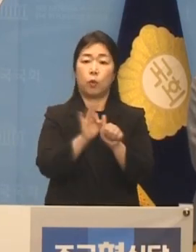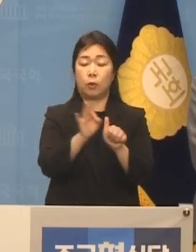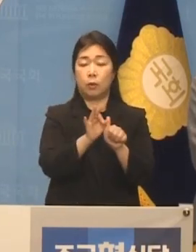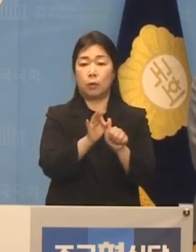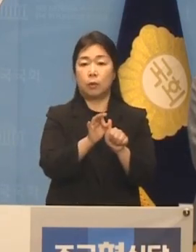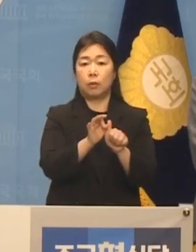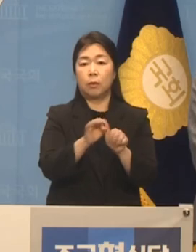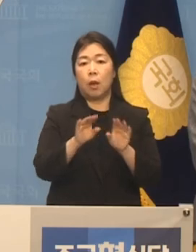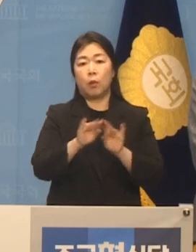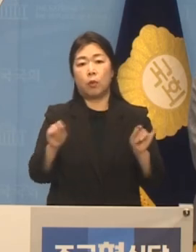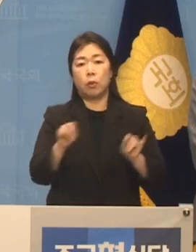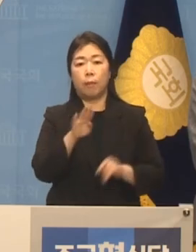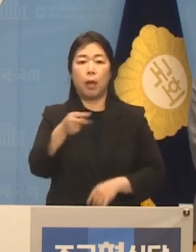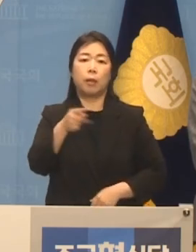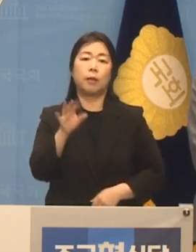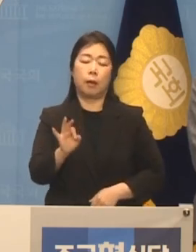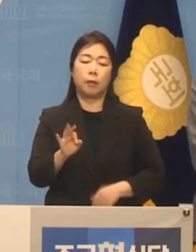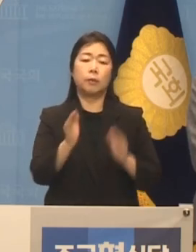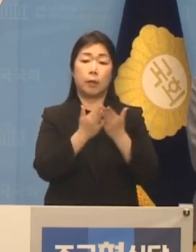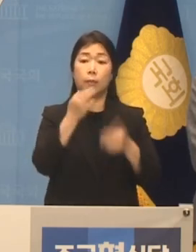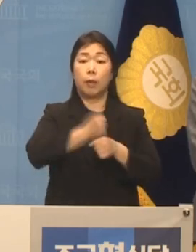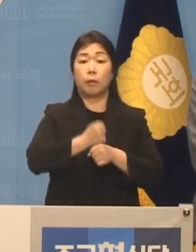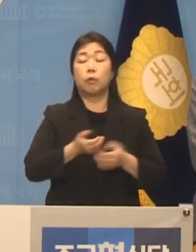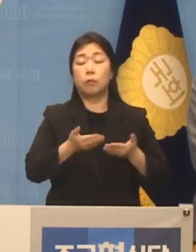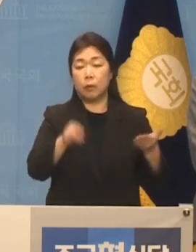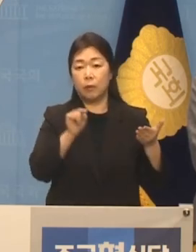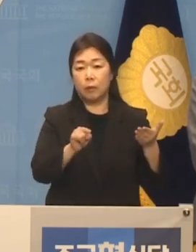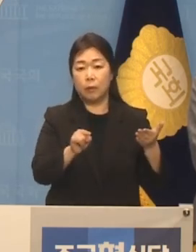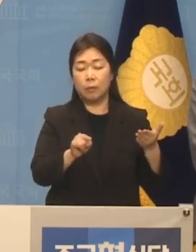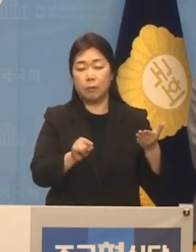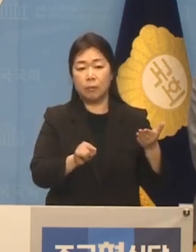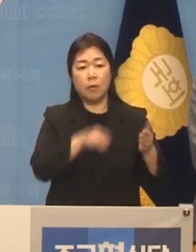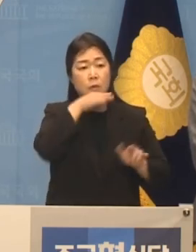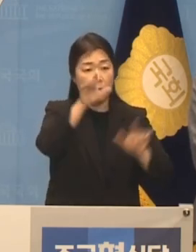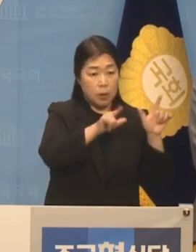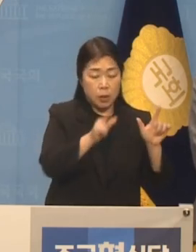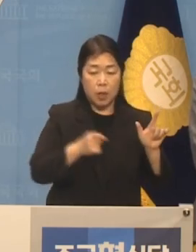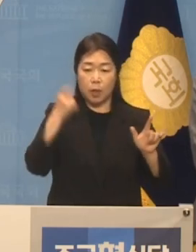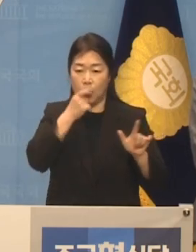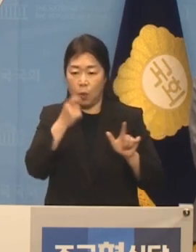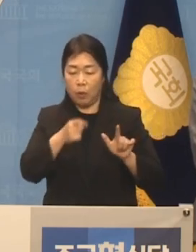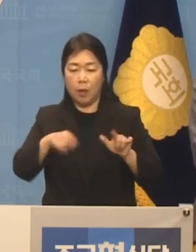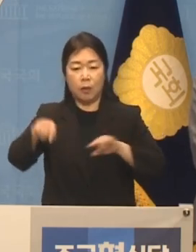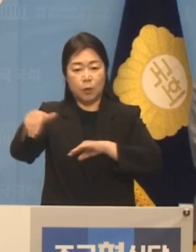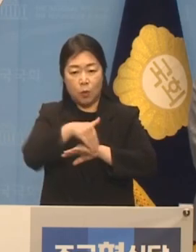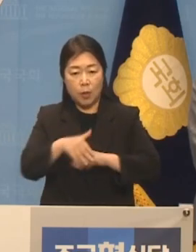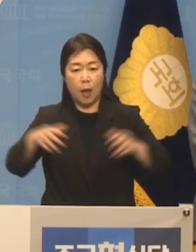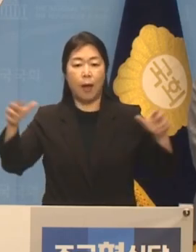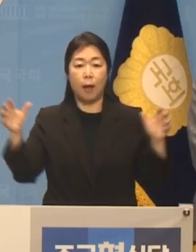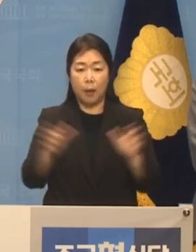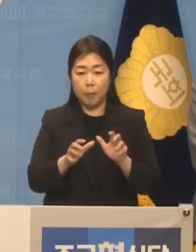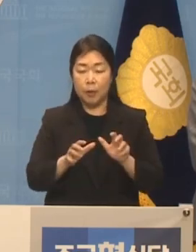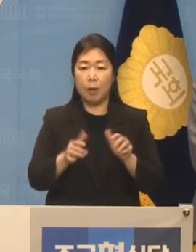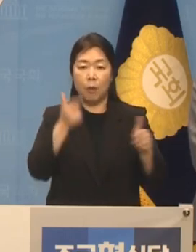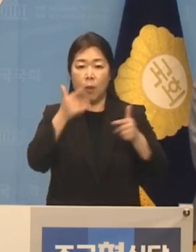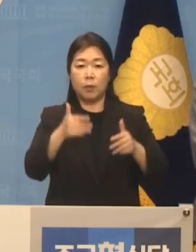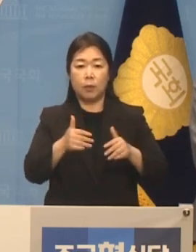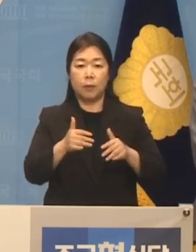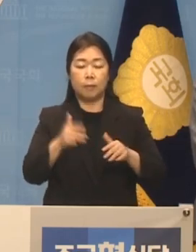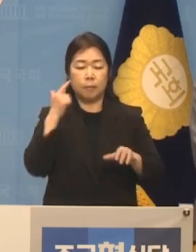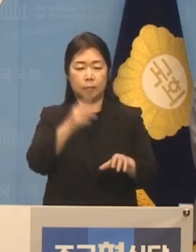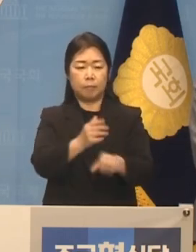토지 배당이라는 저서 역시 현실과 이론 그리고 정책을 하나의 틀로 명확하게